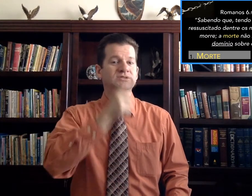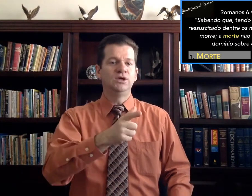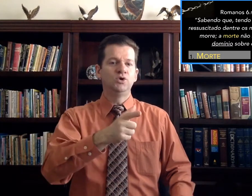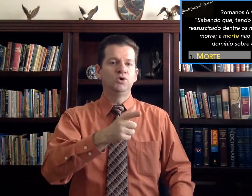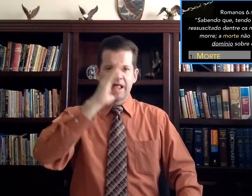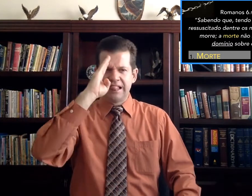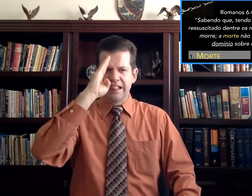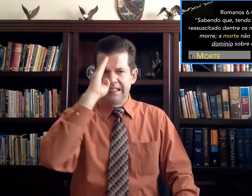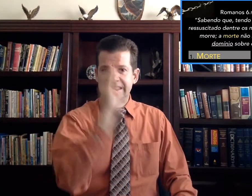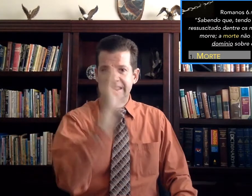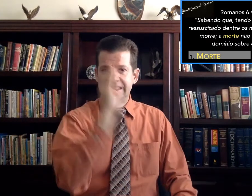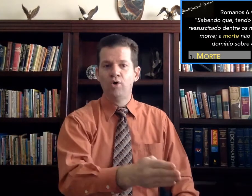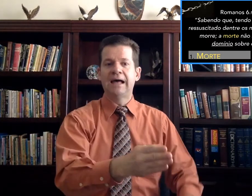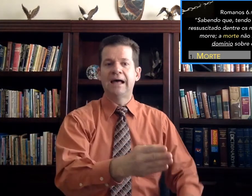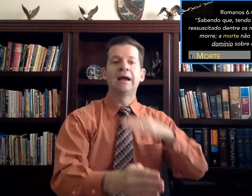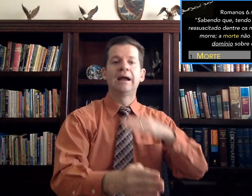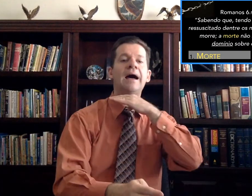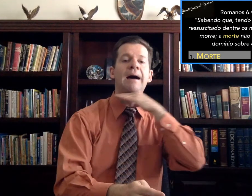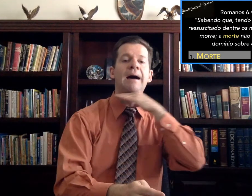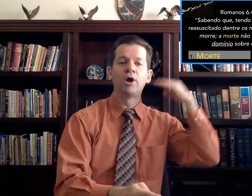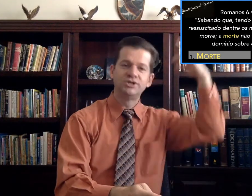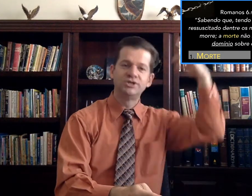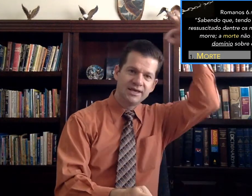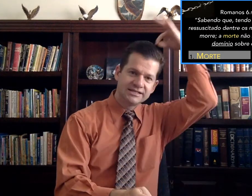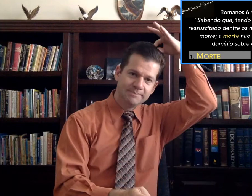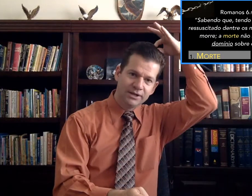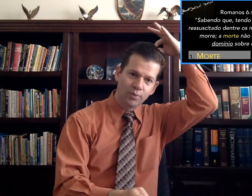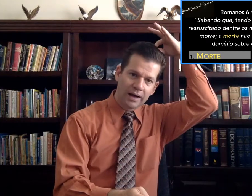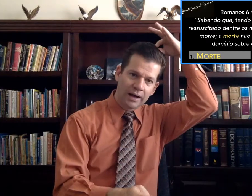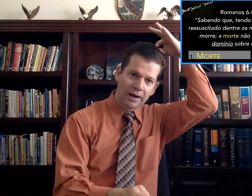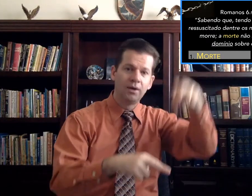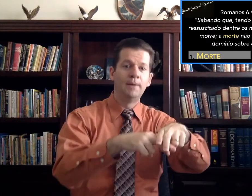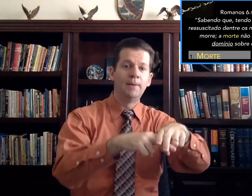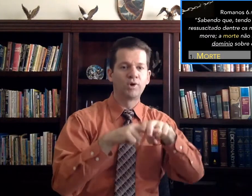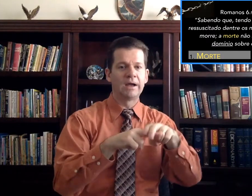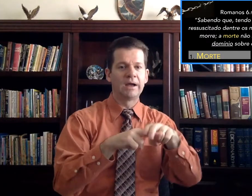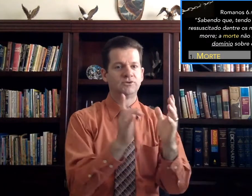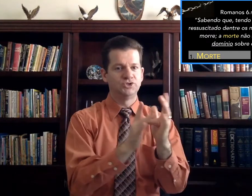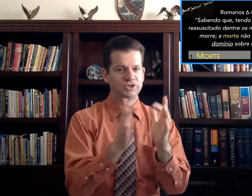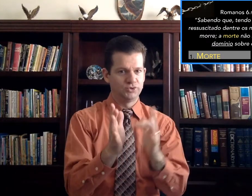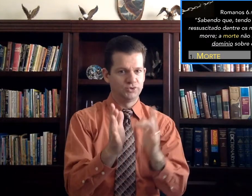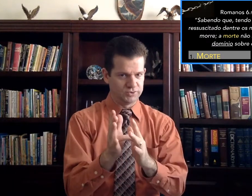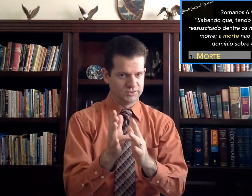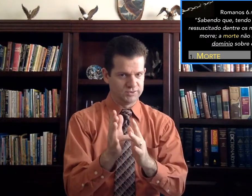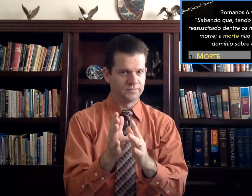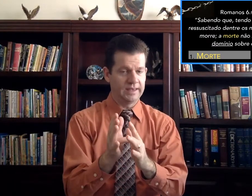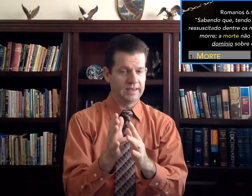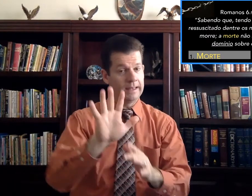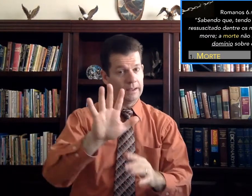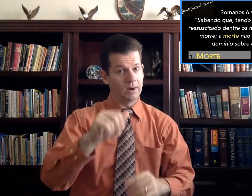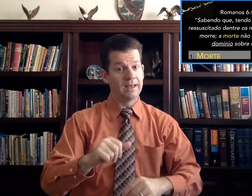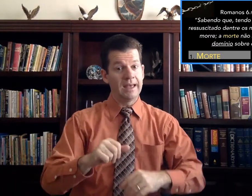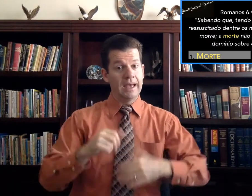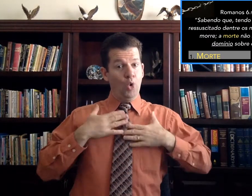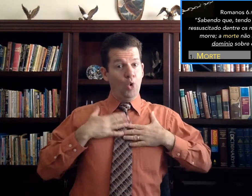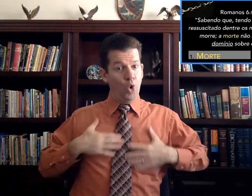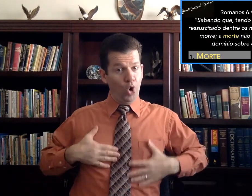conseguiu derrotar a morte espiritual por causa de Jesus. Okay? Agora, o